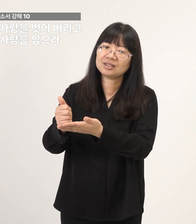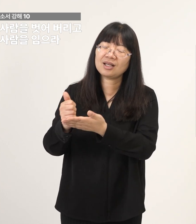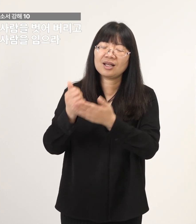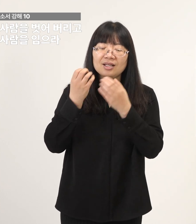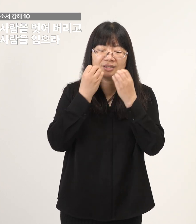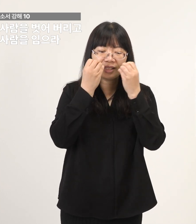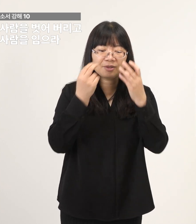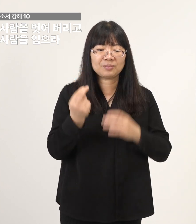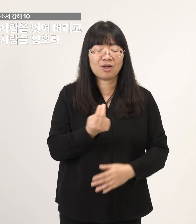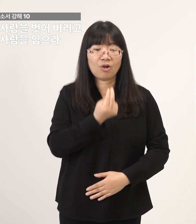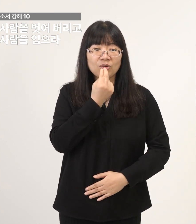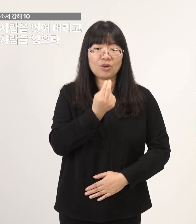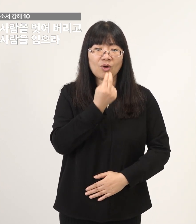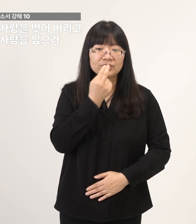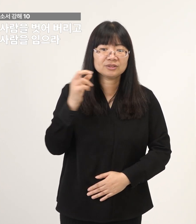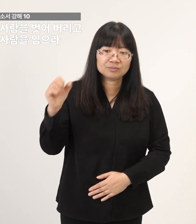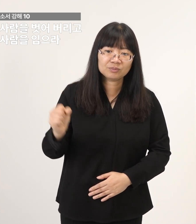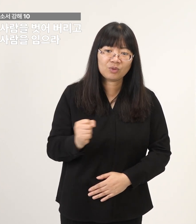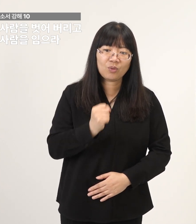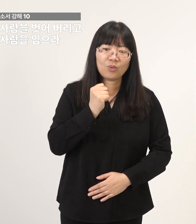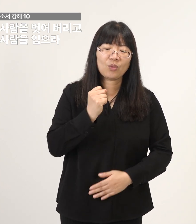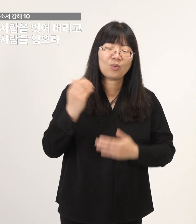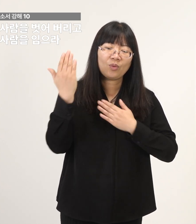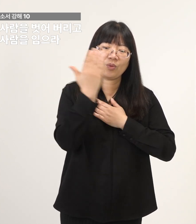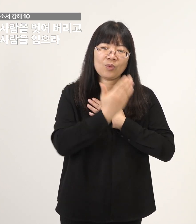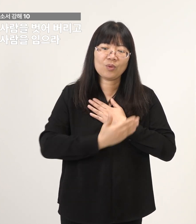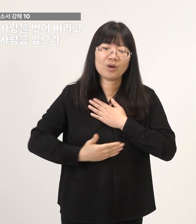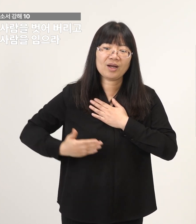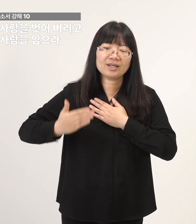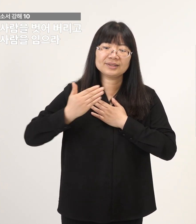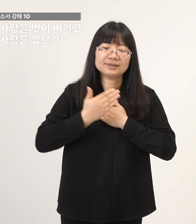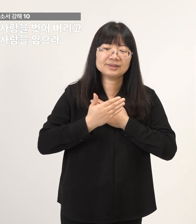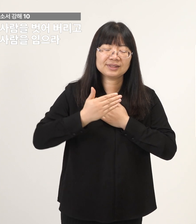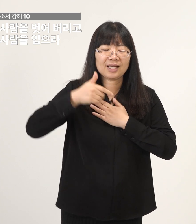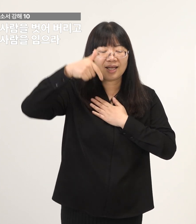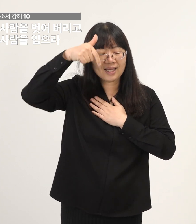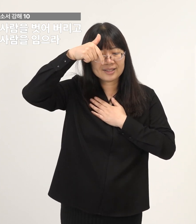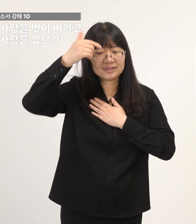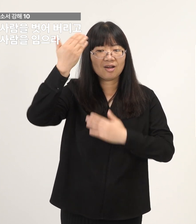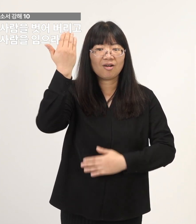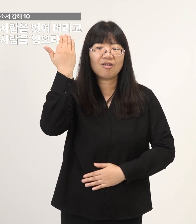주님의 새 생명 얻은 몸